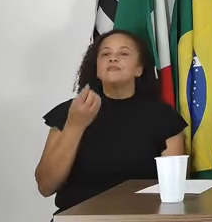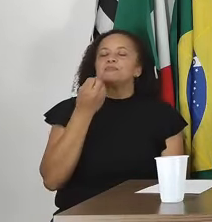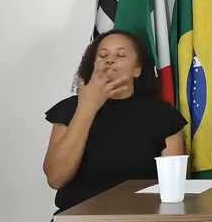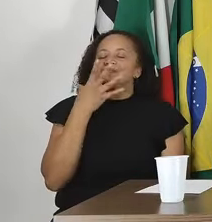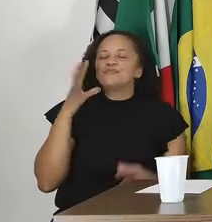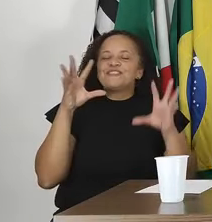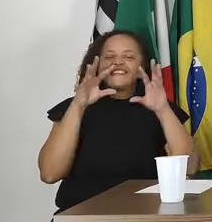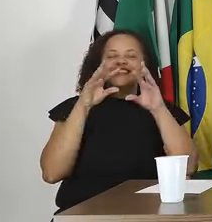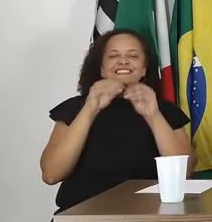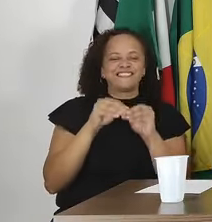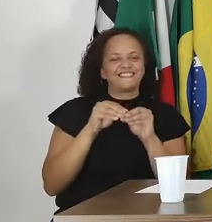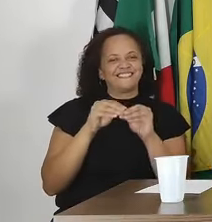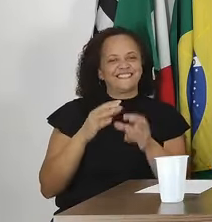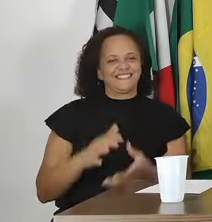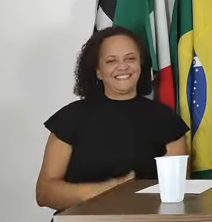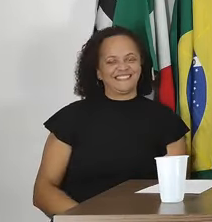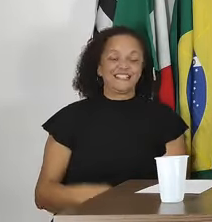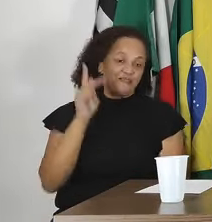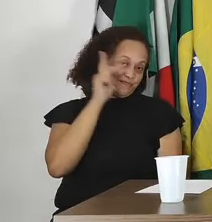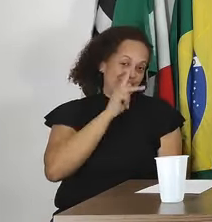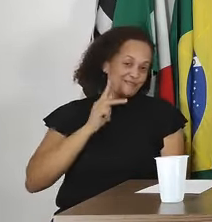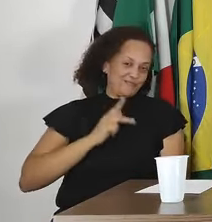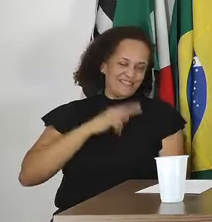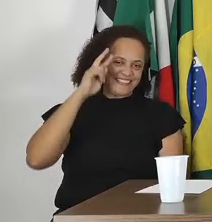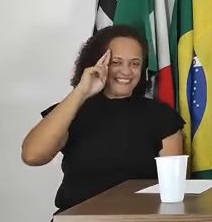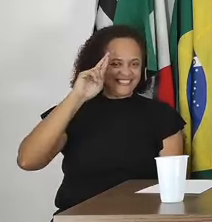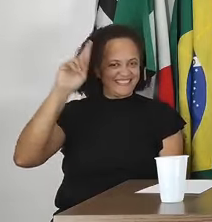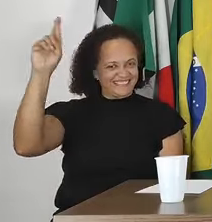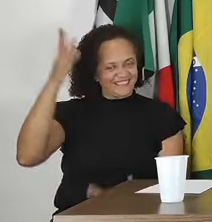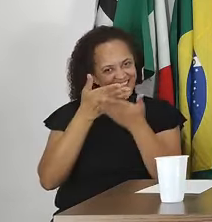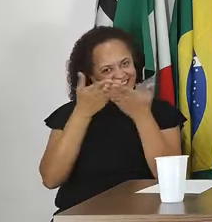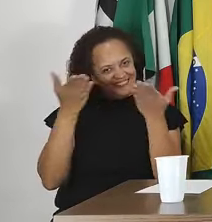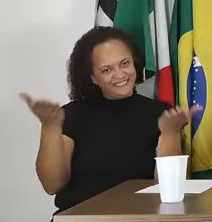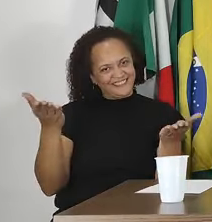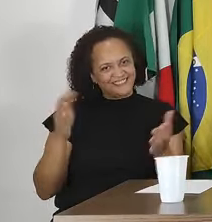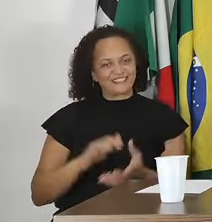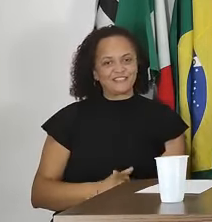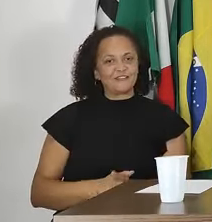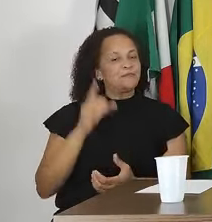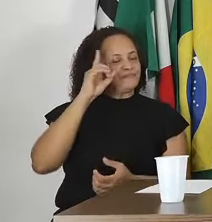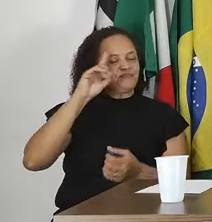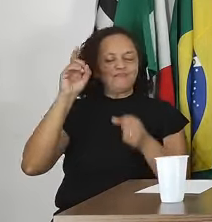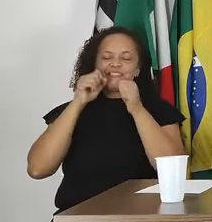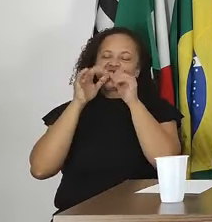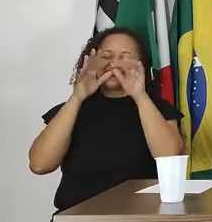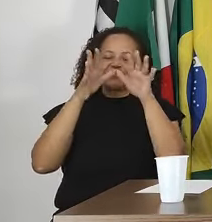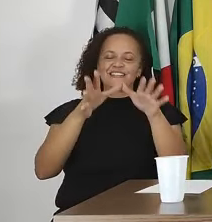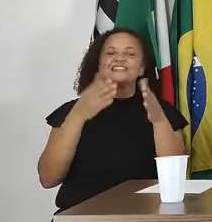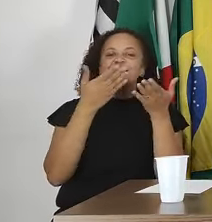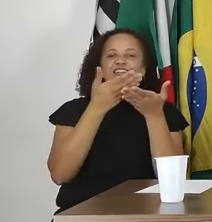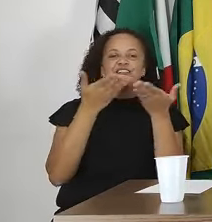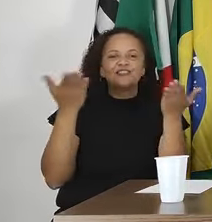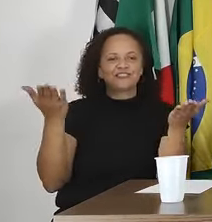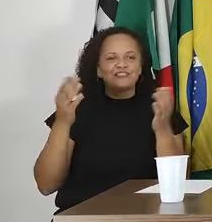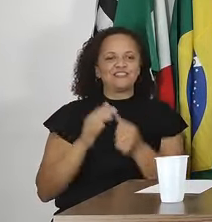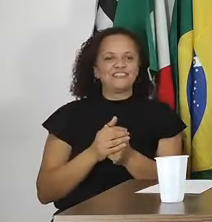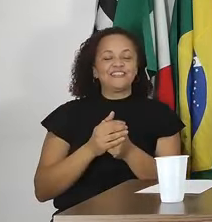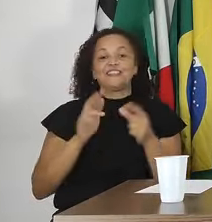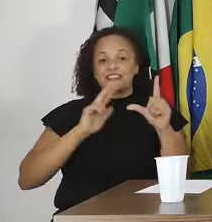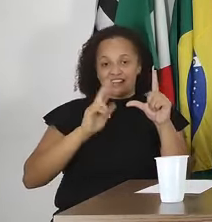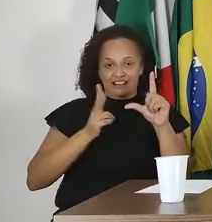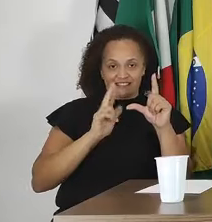Boa noite, a paz do Senhor. Deus abençoe todos que estão aqui, que entraram